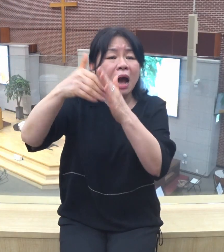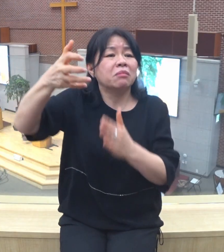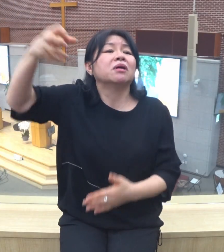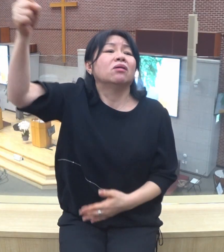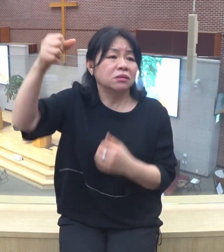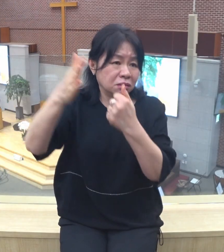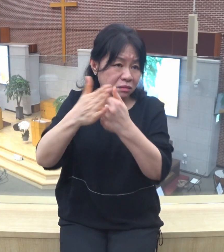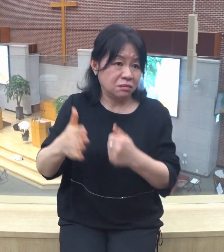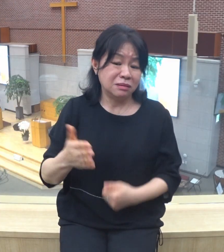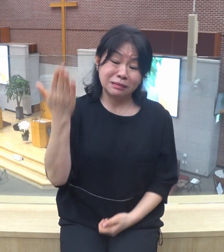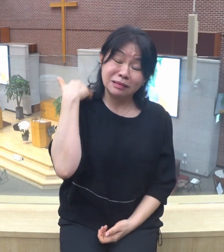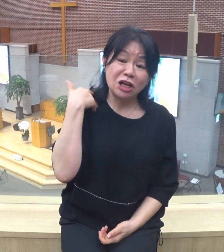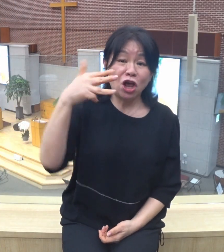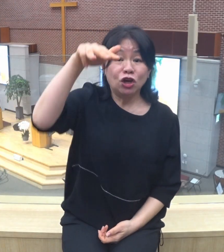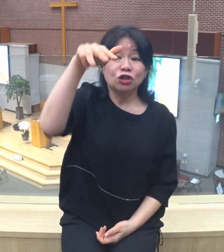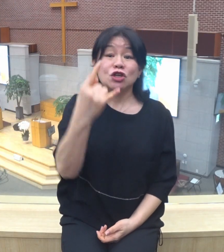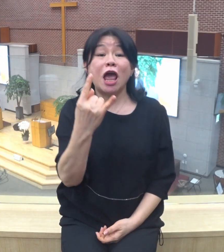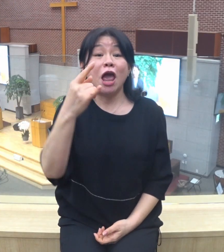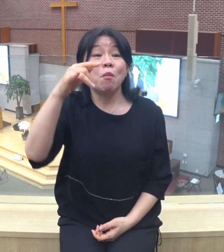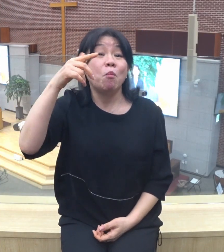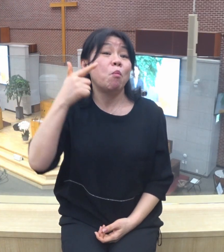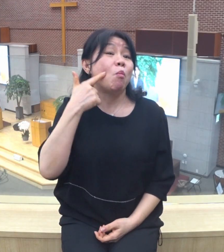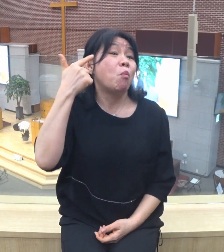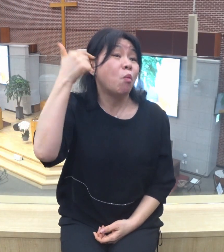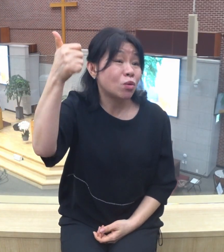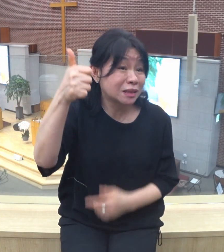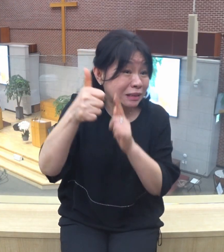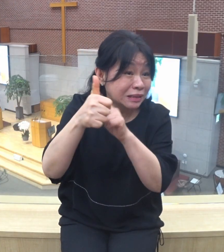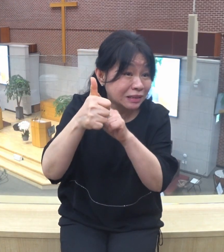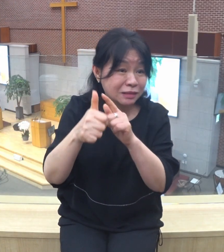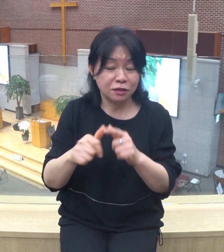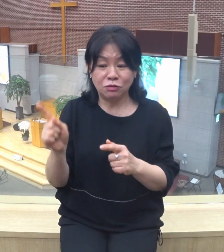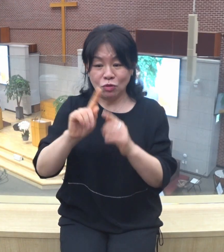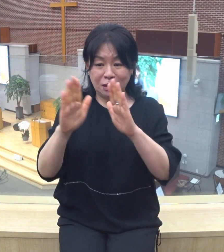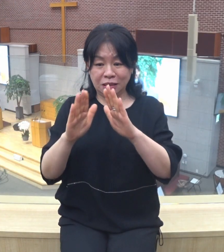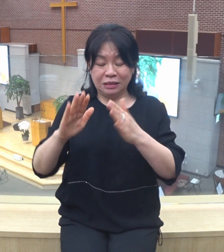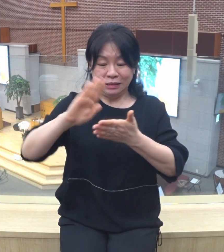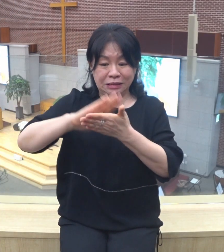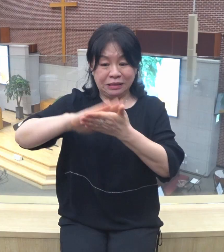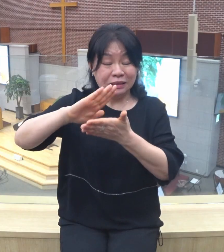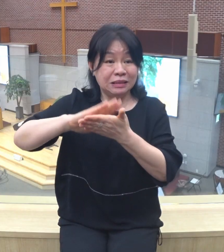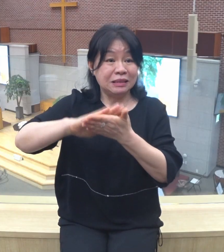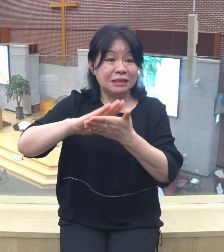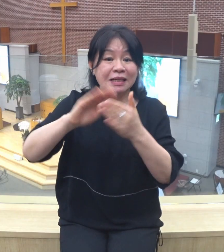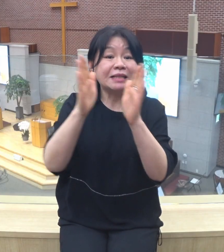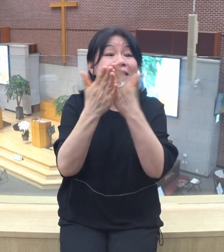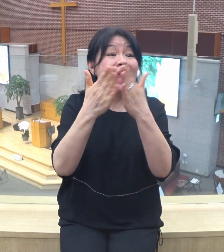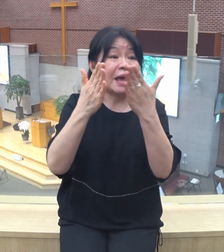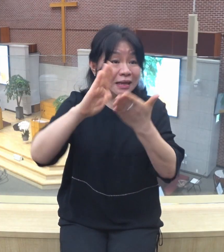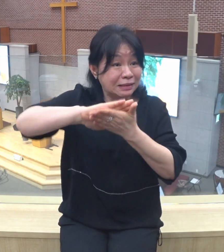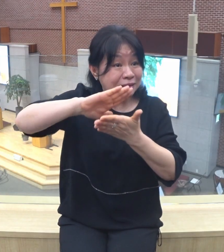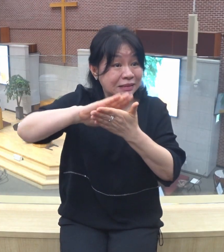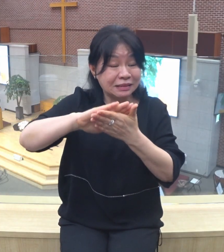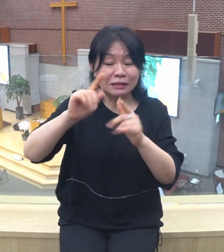최지용 목사님께서 사무실에서 스테플러를 얻어오셨습니다. 이제 교역자 사무실에서 쓰라고 하셨다며 가지고